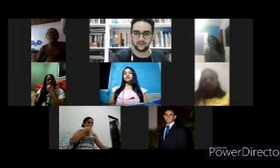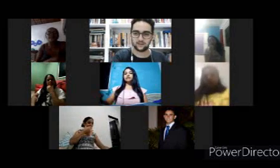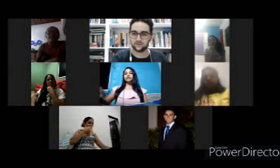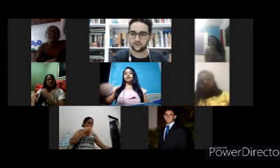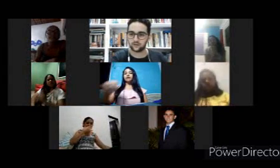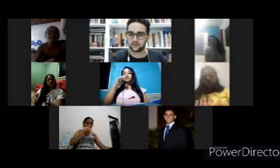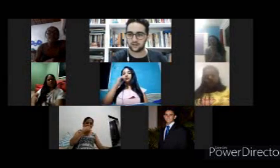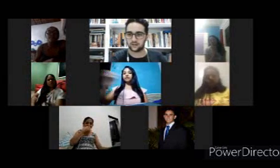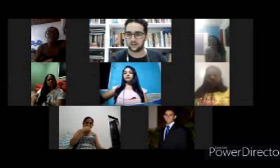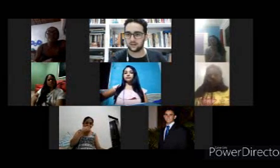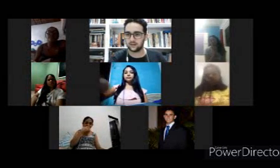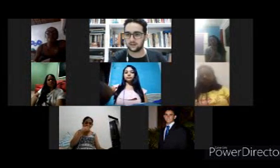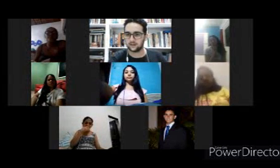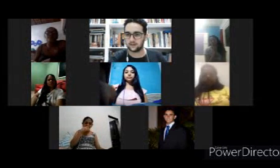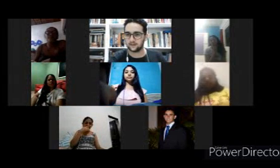Isso, deixa eu só tirar aqui.